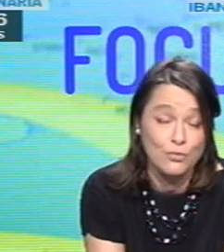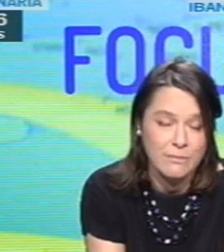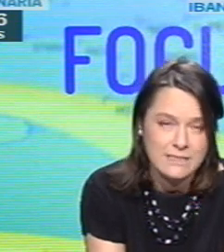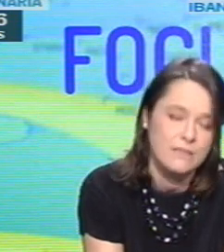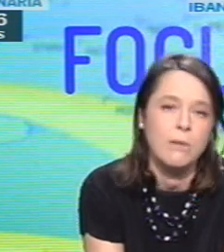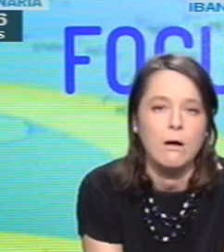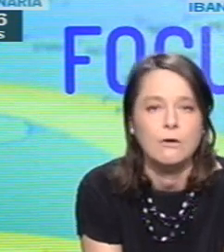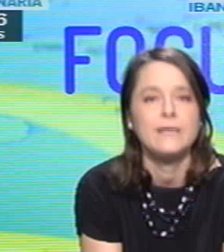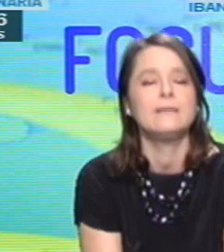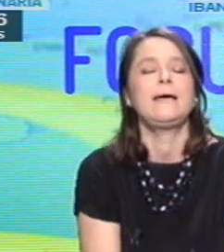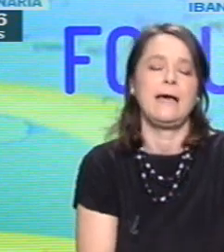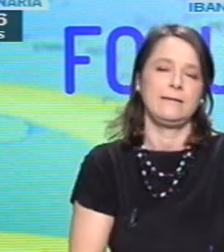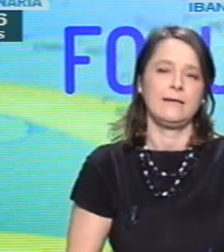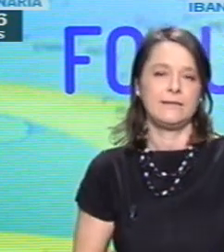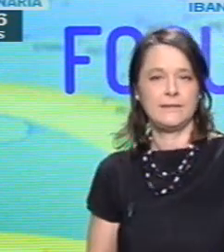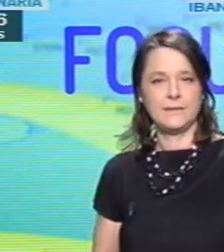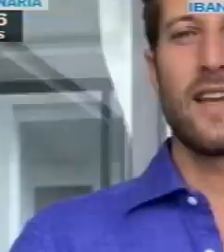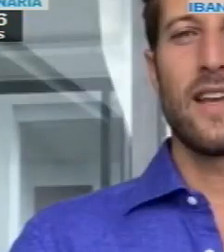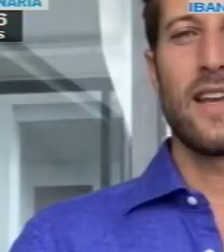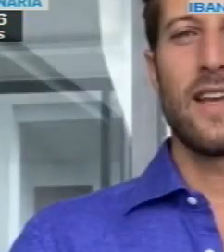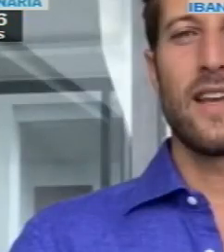di 2 mesi di blocco, in Thailandia.